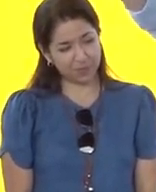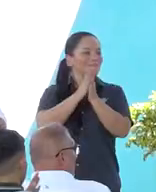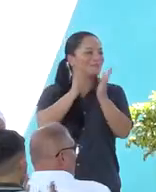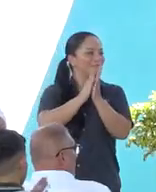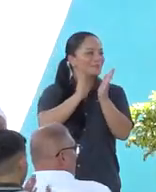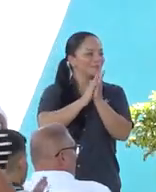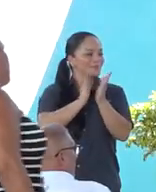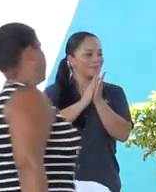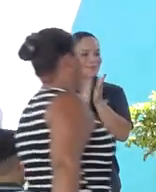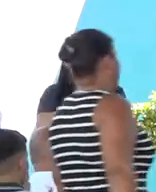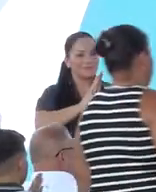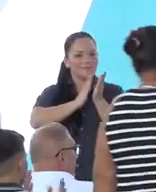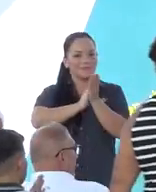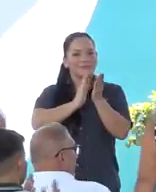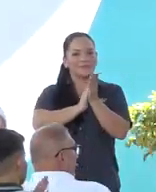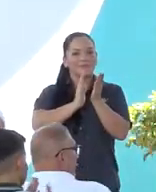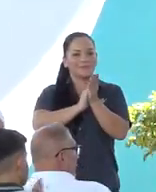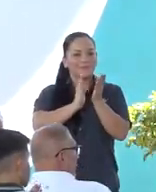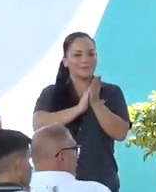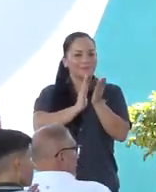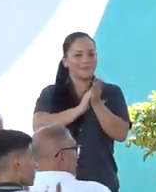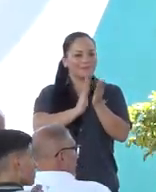escuchar.